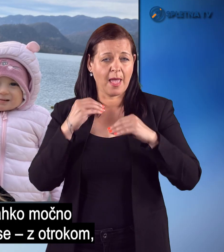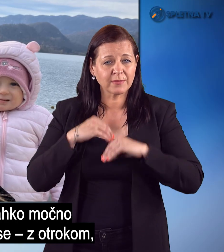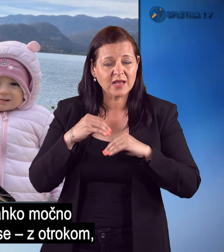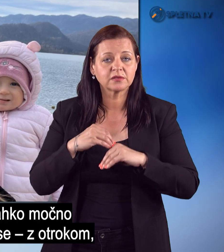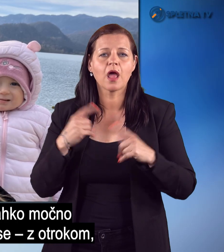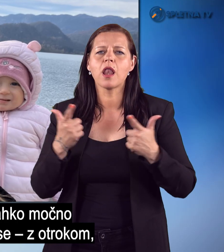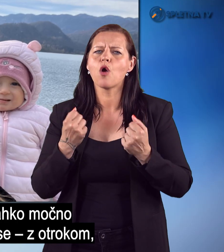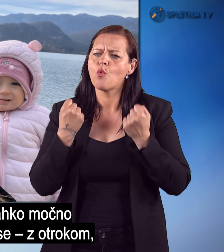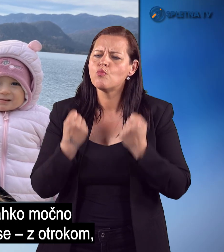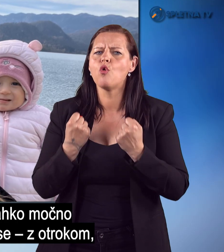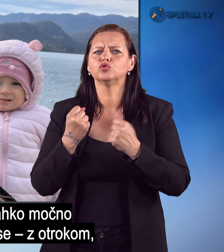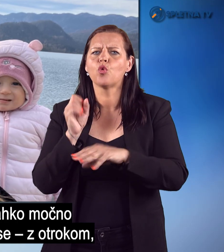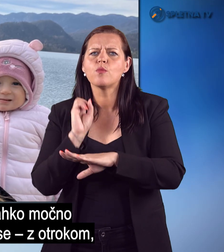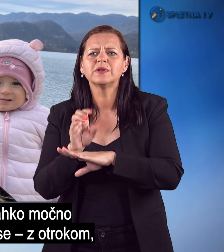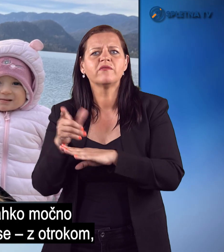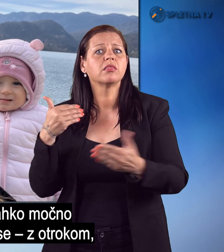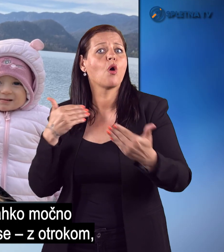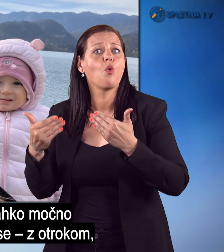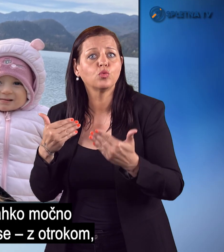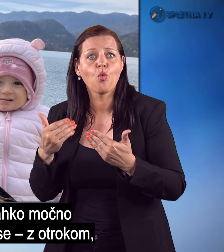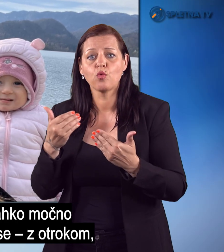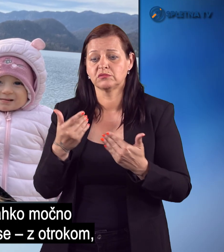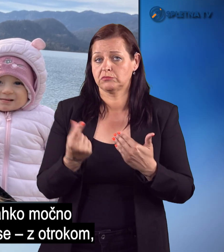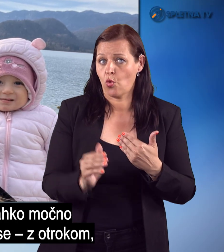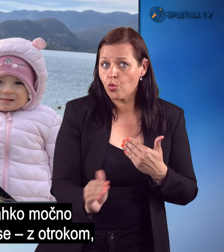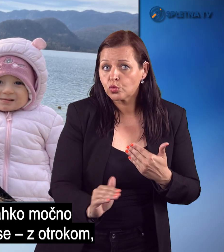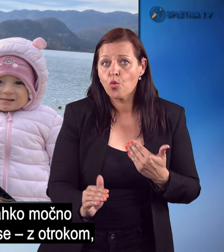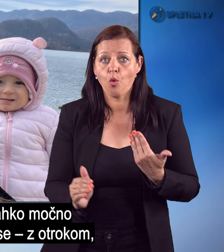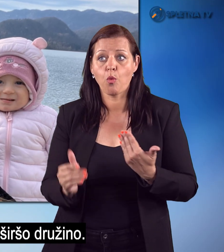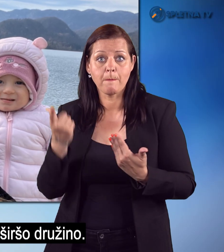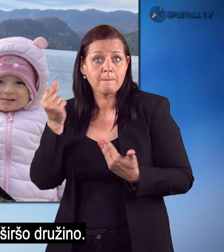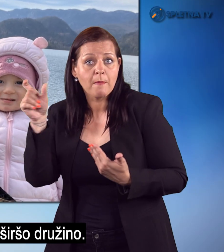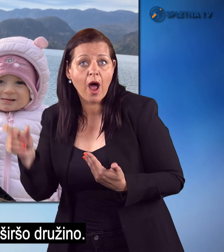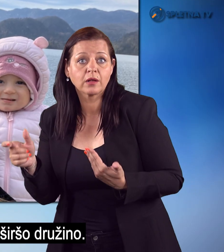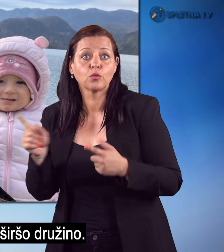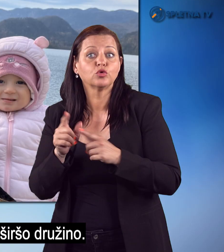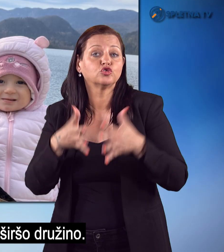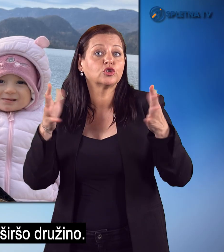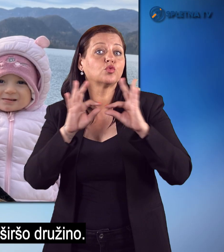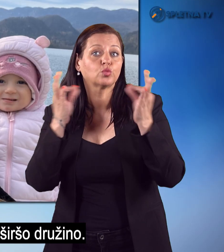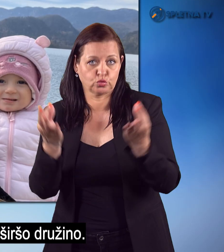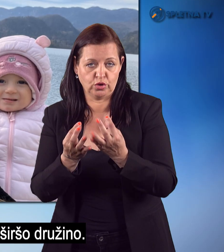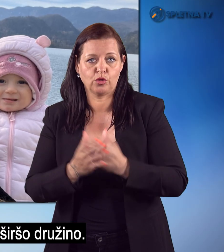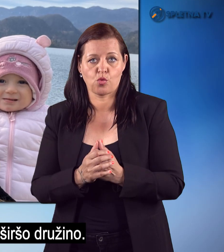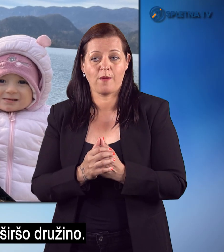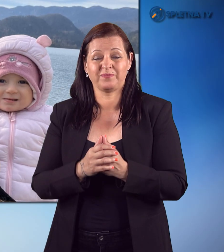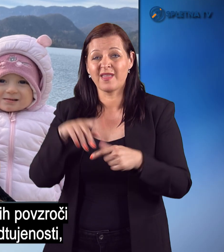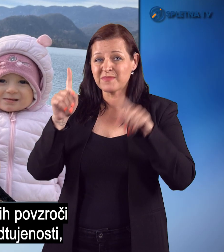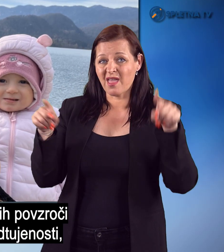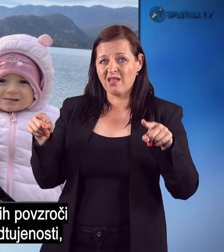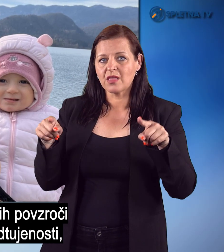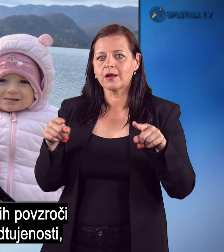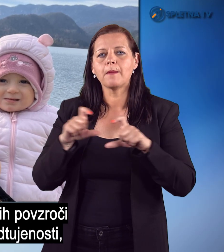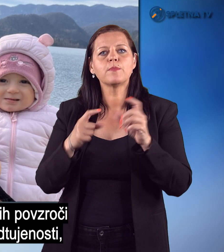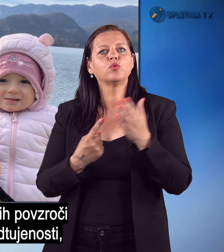Depresija lahko močno vpliva na odnose z otrokom, partnerjem in širšo družino.